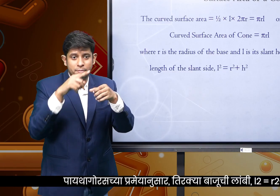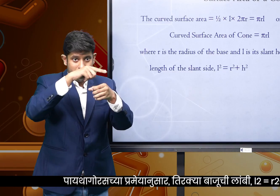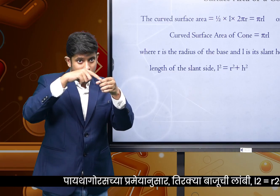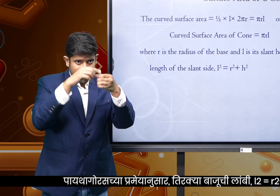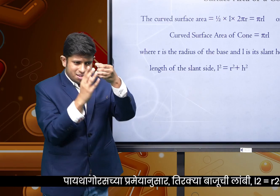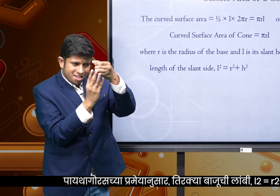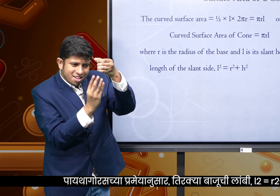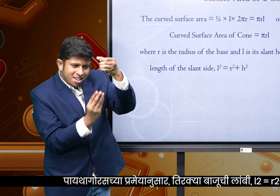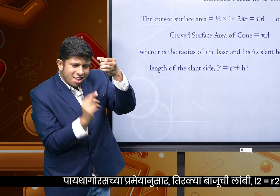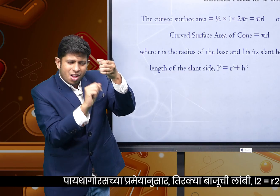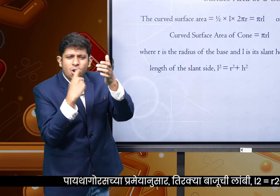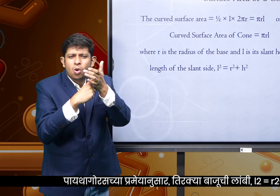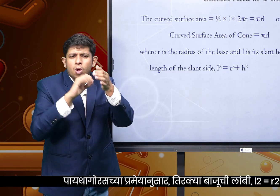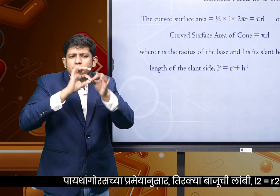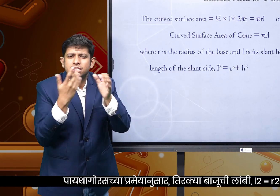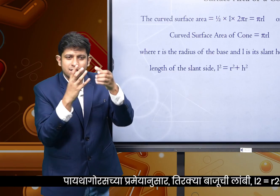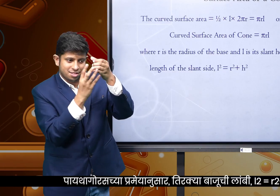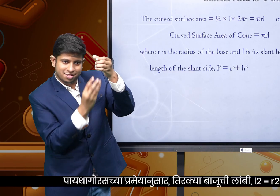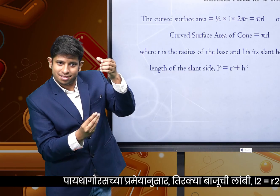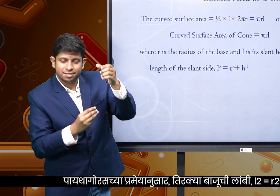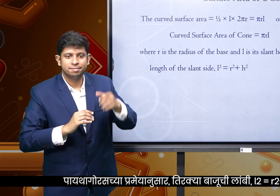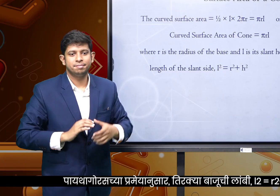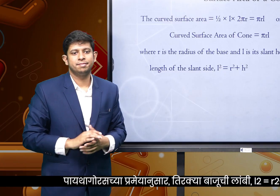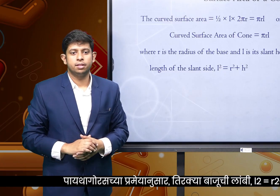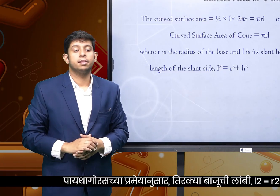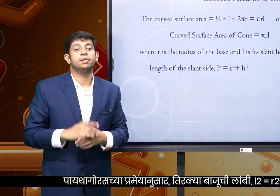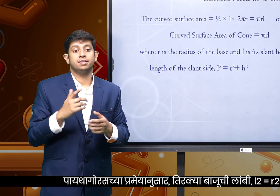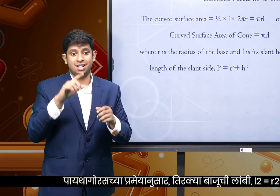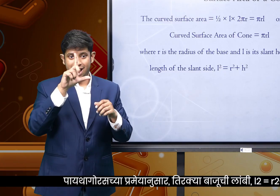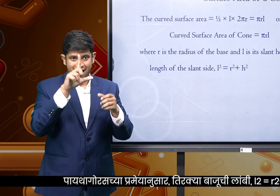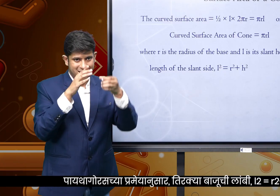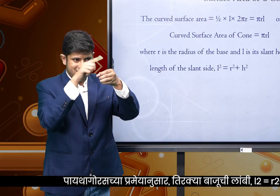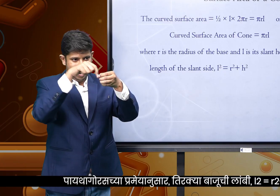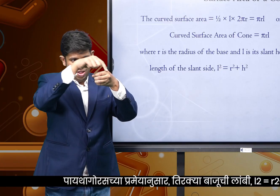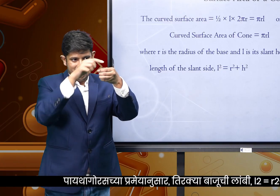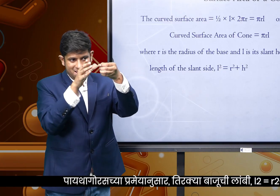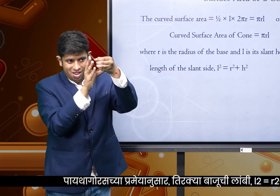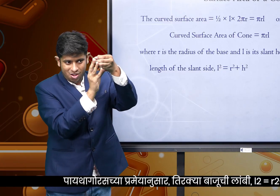पायथागोरसच्या प्रमेयानुसार तिरक्या बाजूची लांबी L चा वर्ग बरोबर R वर्ग अधिक H वर्ग, म्हणून